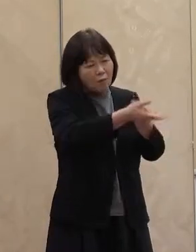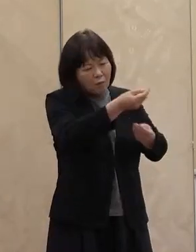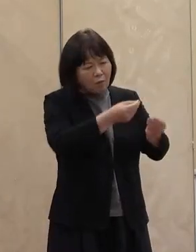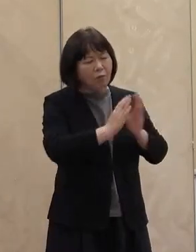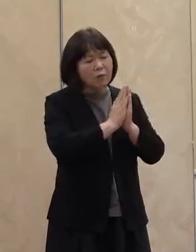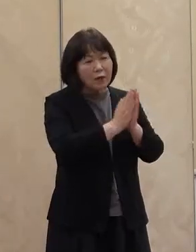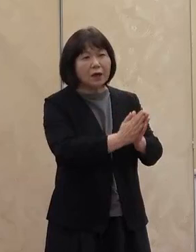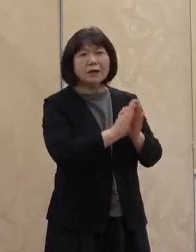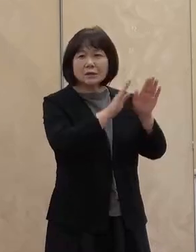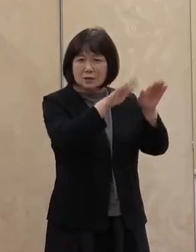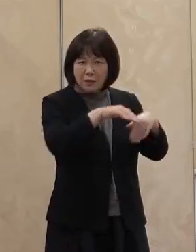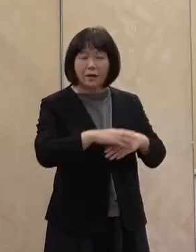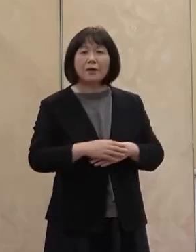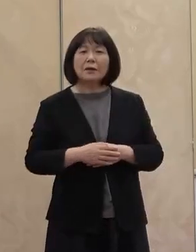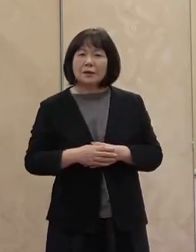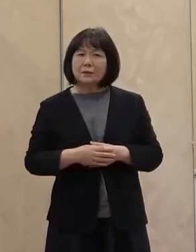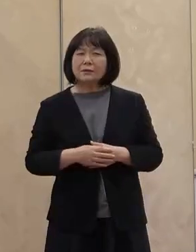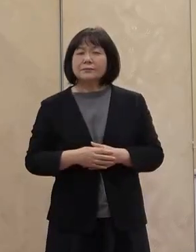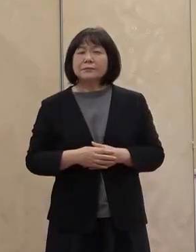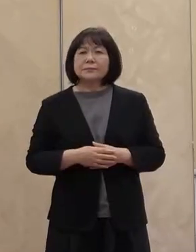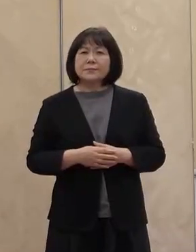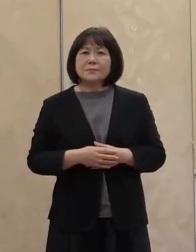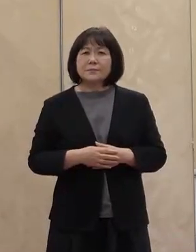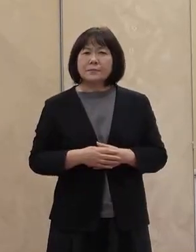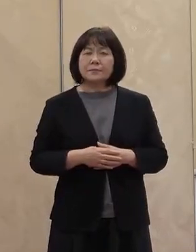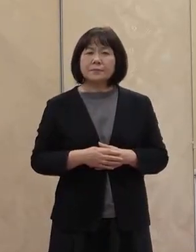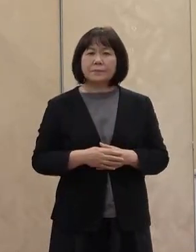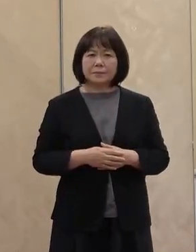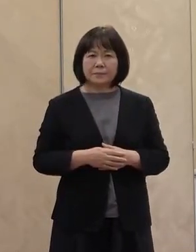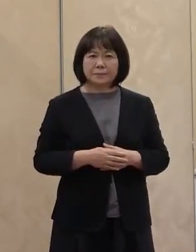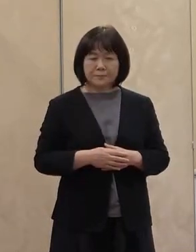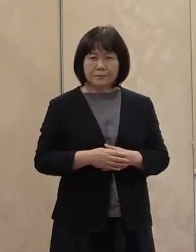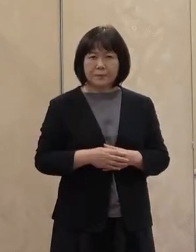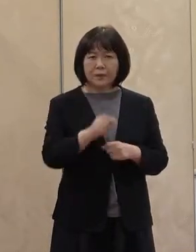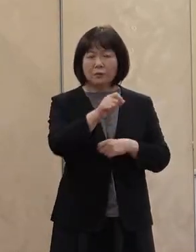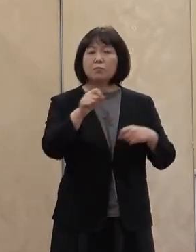をお願いをして、この一方で